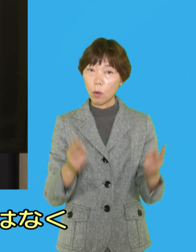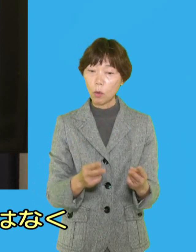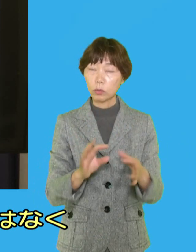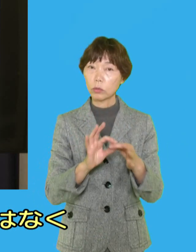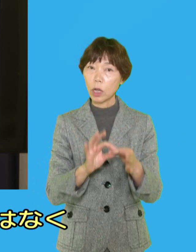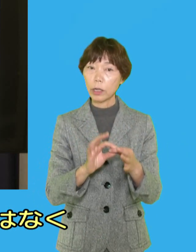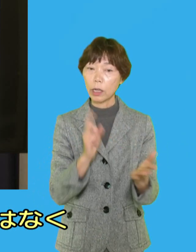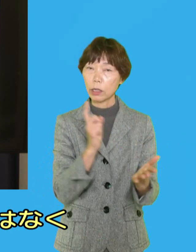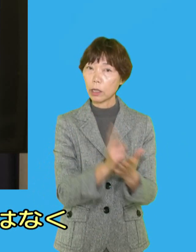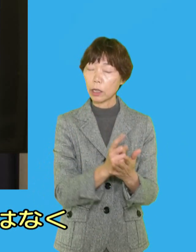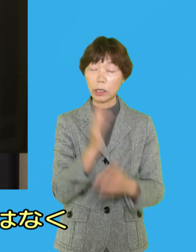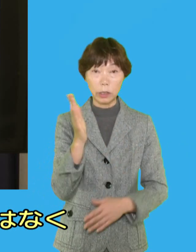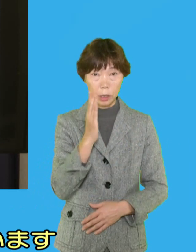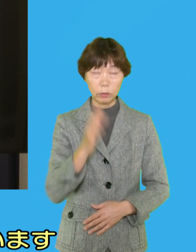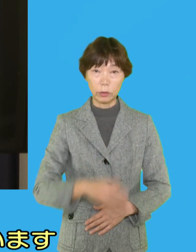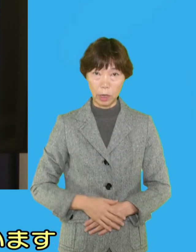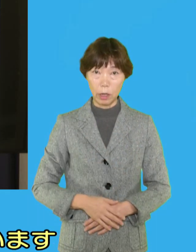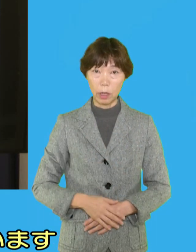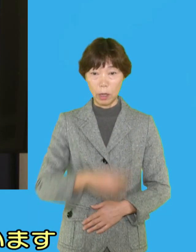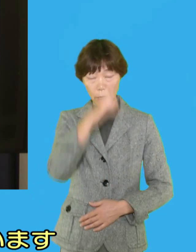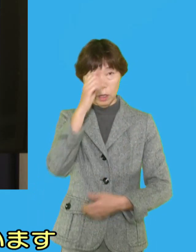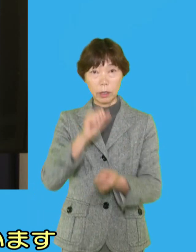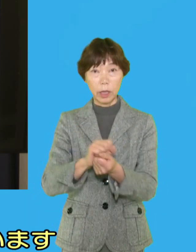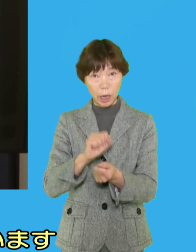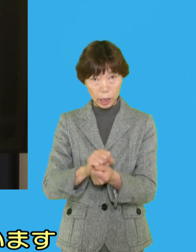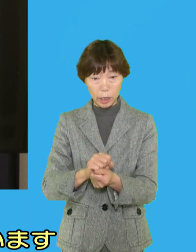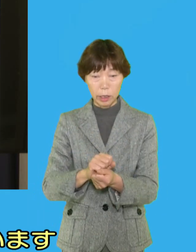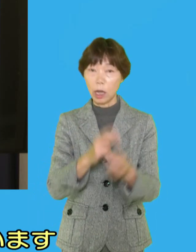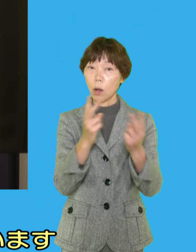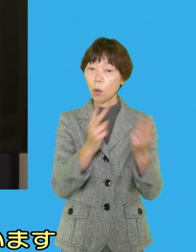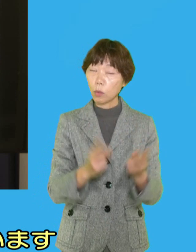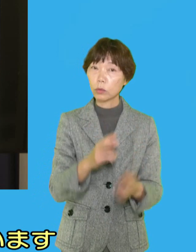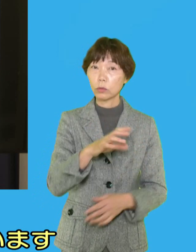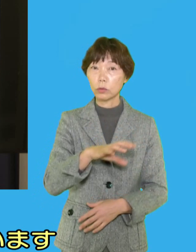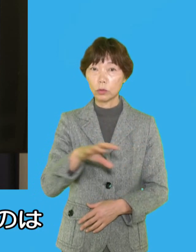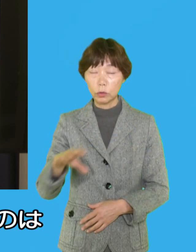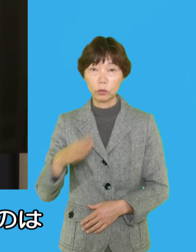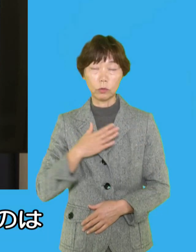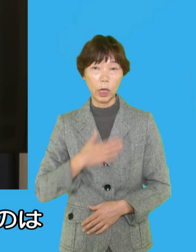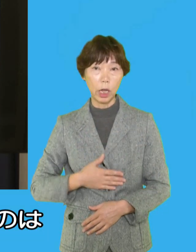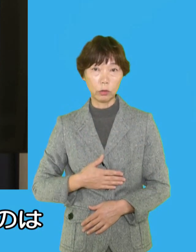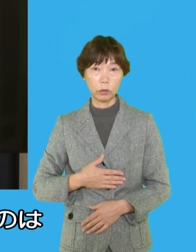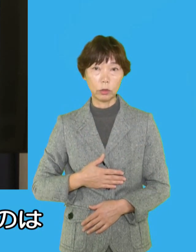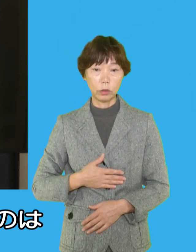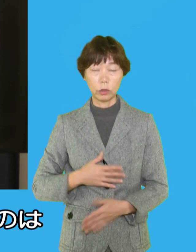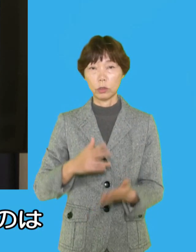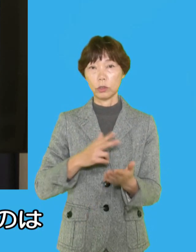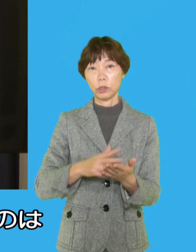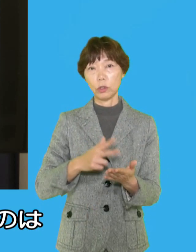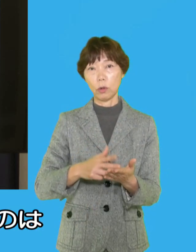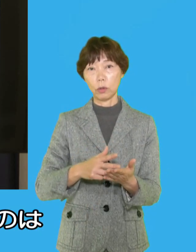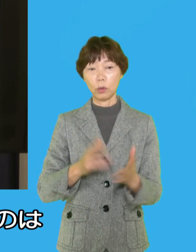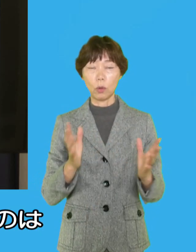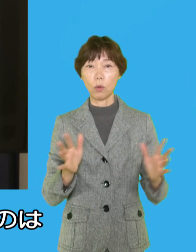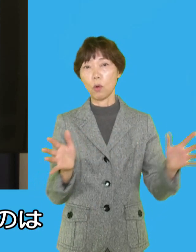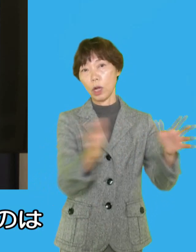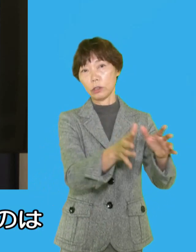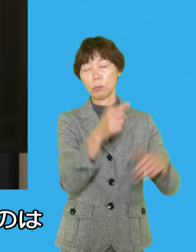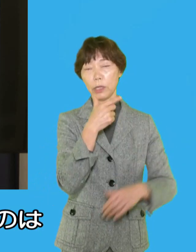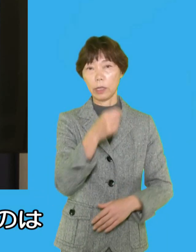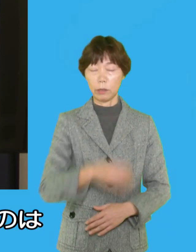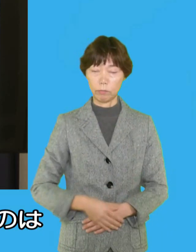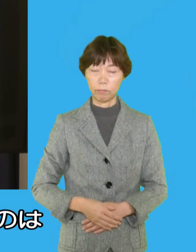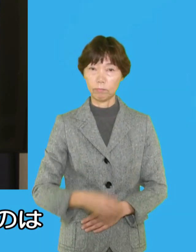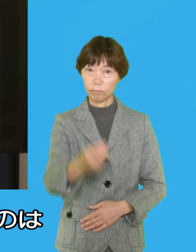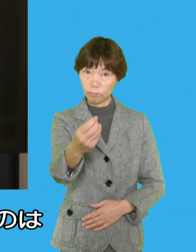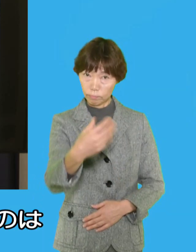ませんで、まあ、堺のその古墳群を含めた歴史が分かるような場所であればいいなというふうに考えています。 質問しているのはね、はい、古墳関